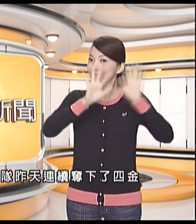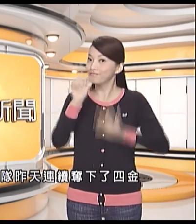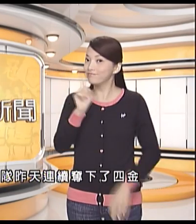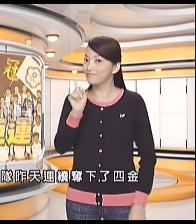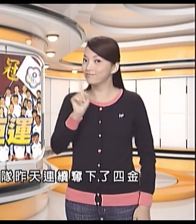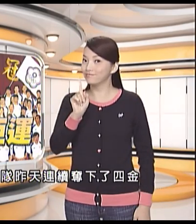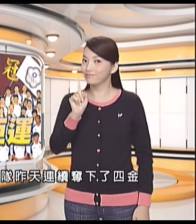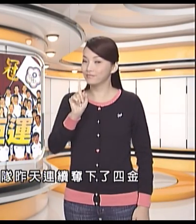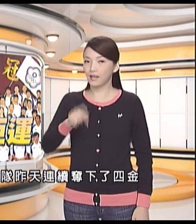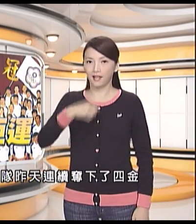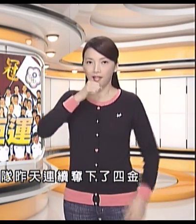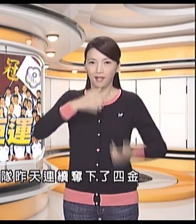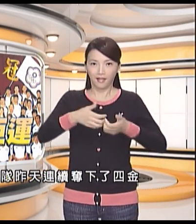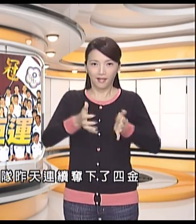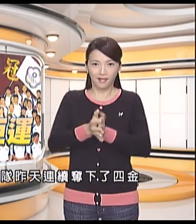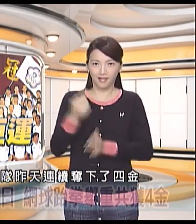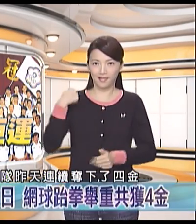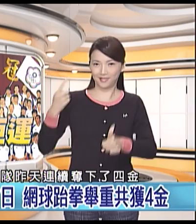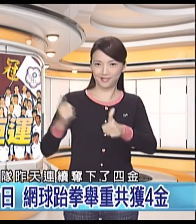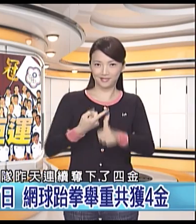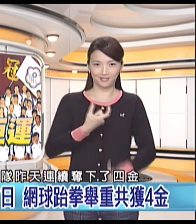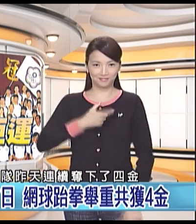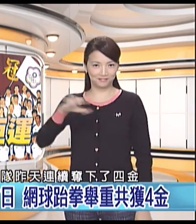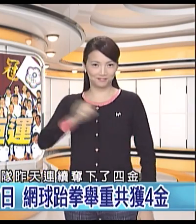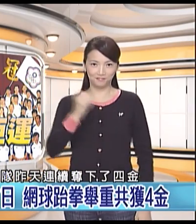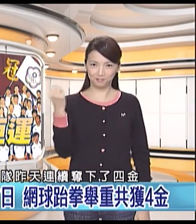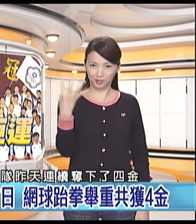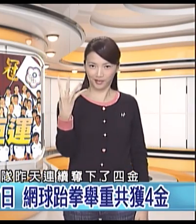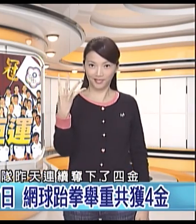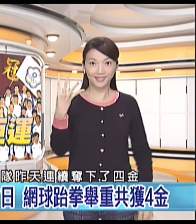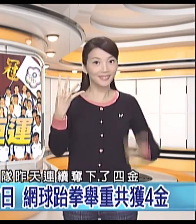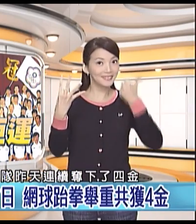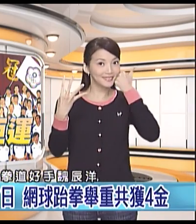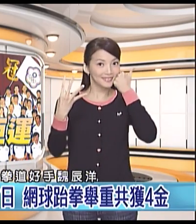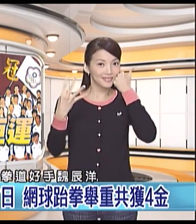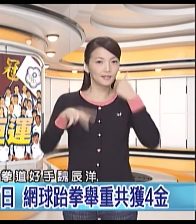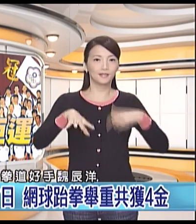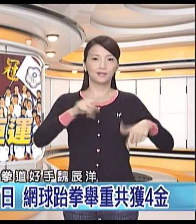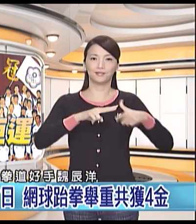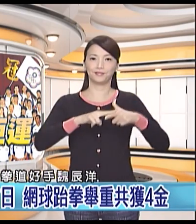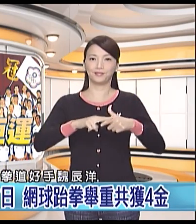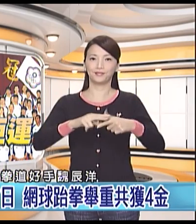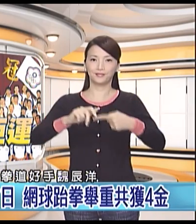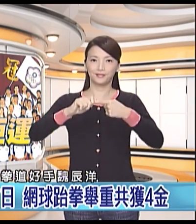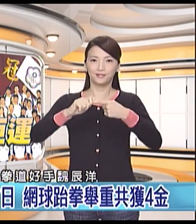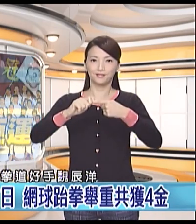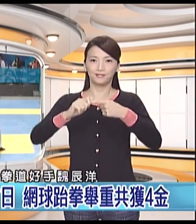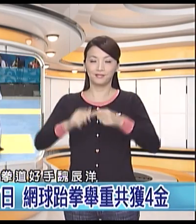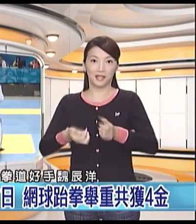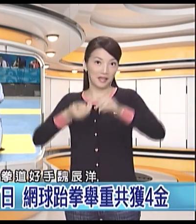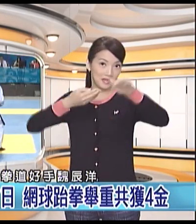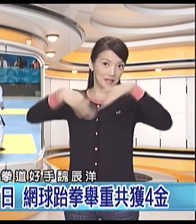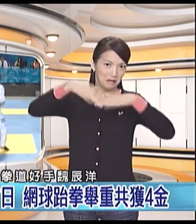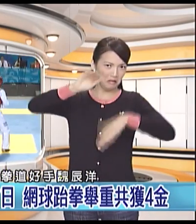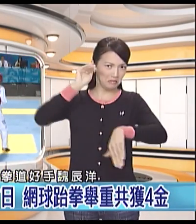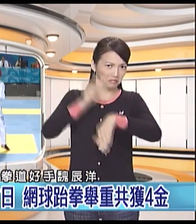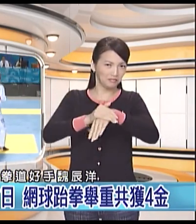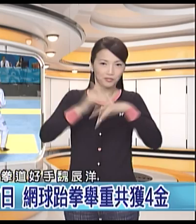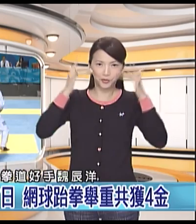亚运中华队是昨天连续夺下了四金。首先来看跆拳道好手魏晨阳，